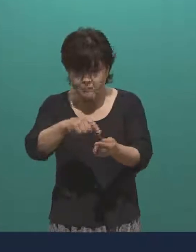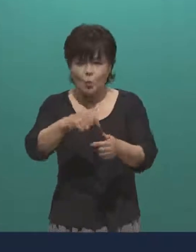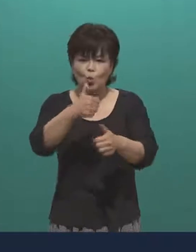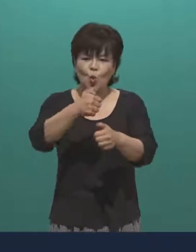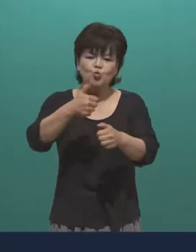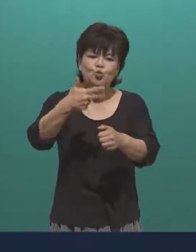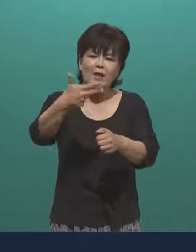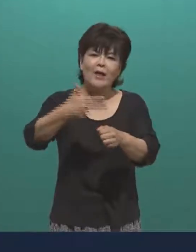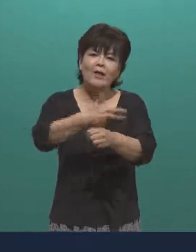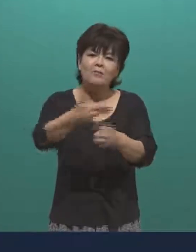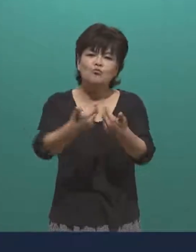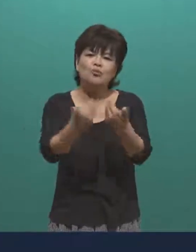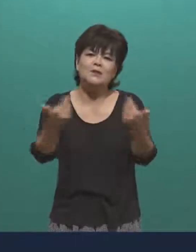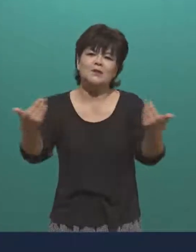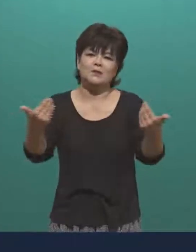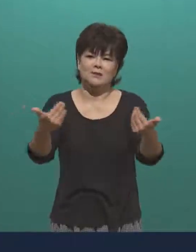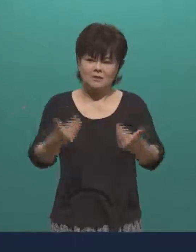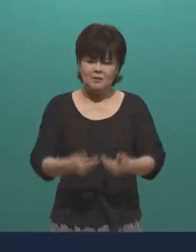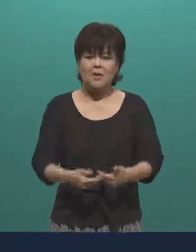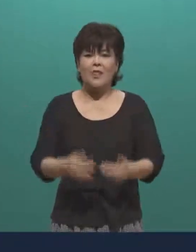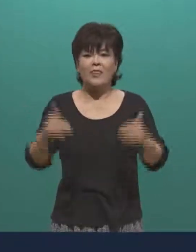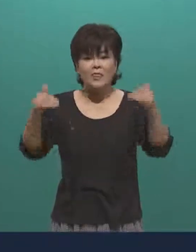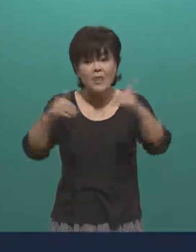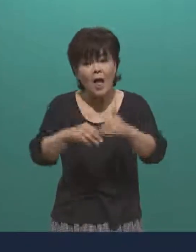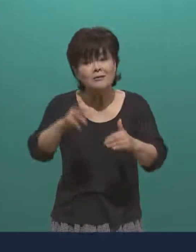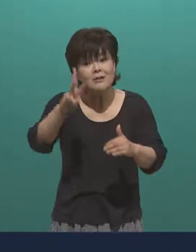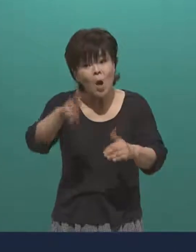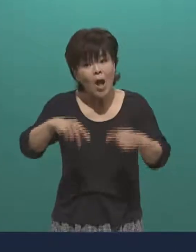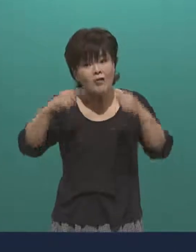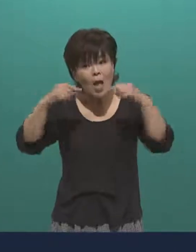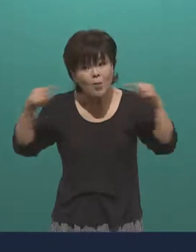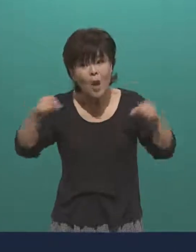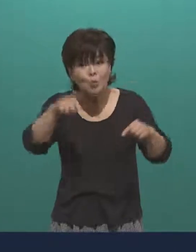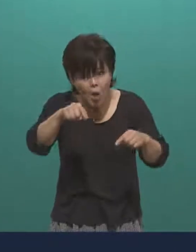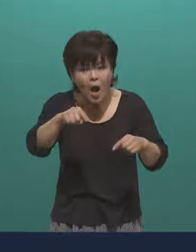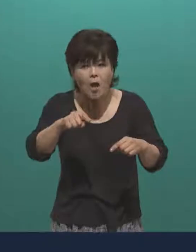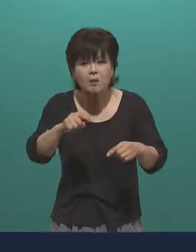57年ぶりの新種となる谷川ナマズは、